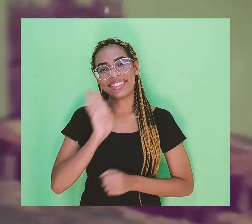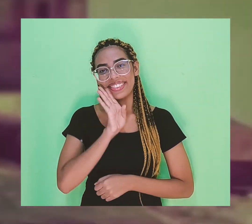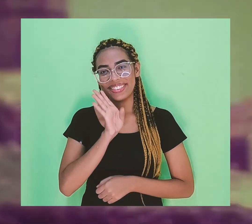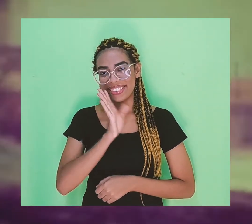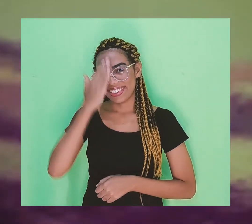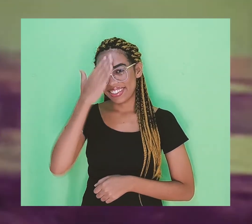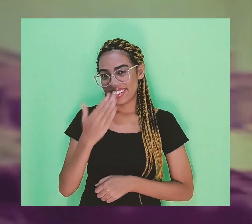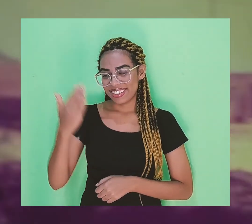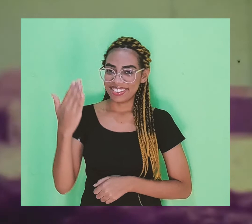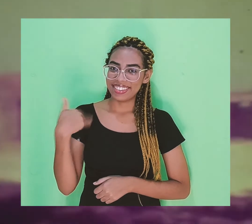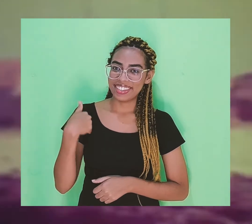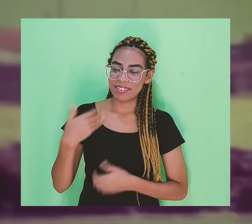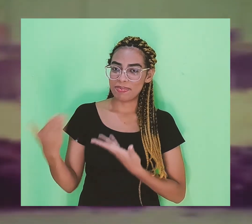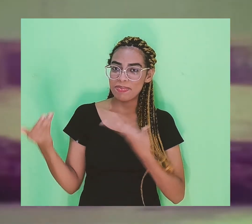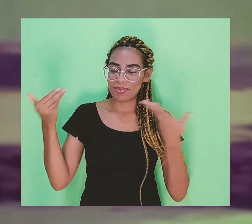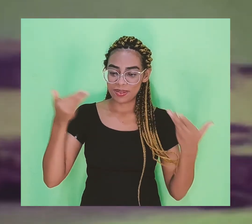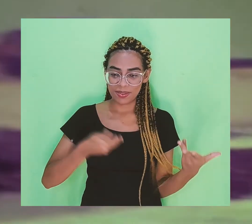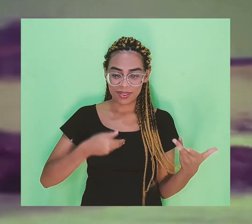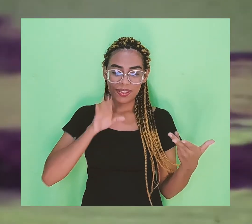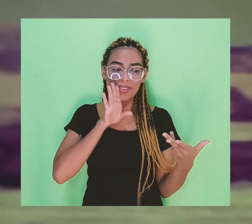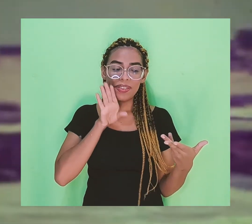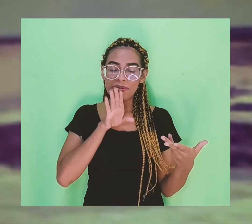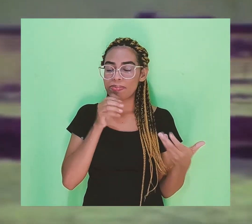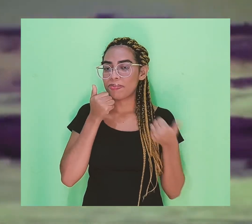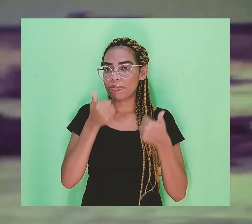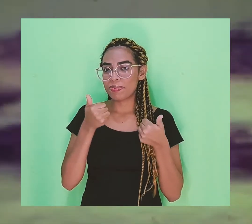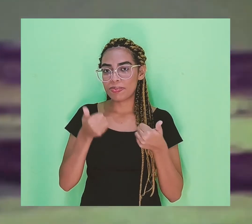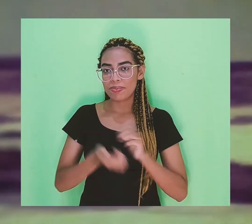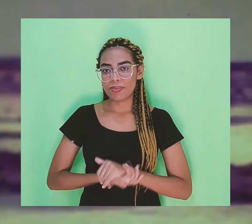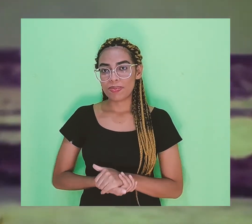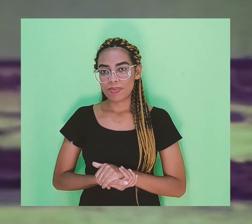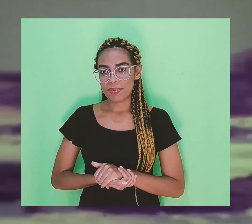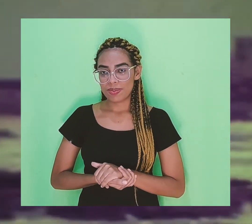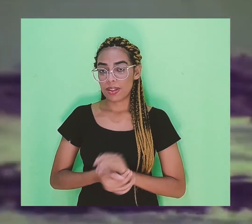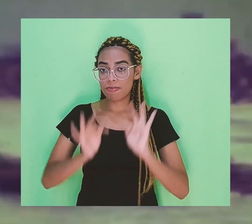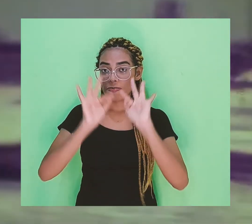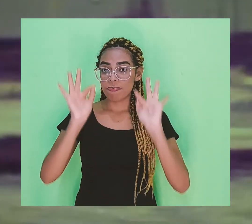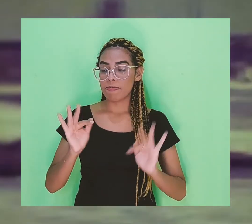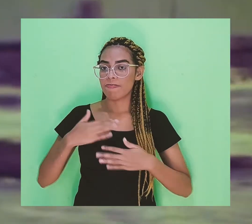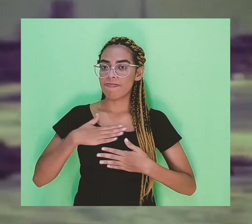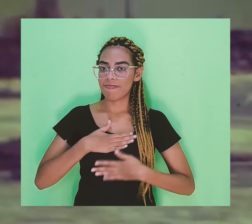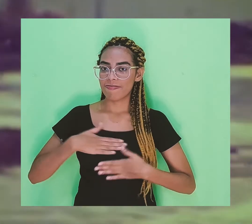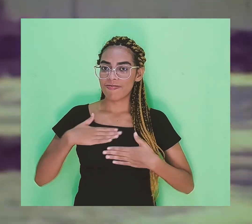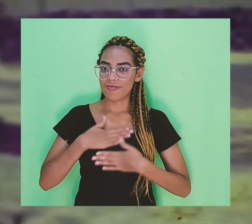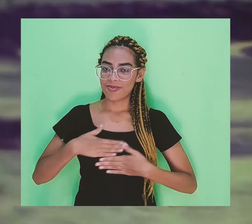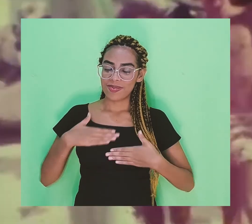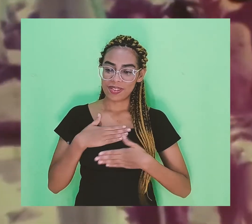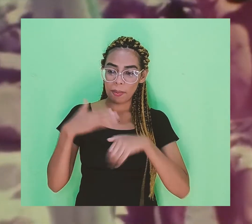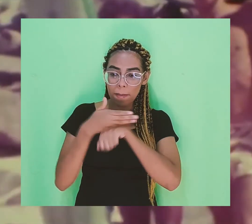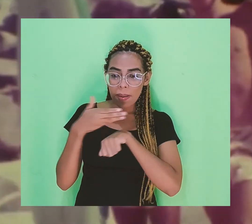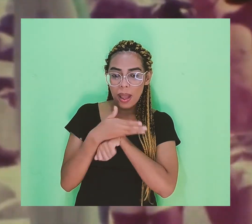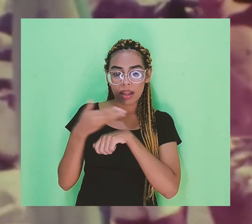do podcast Comer Meu Podcast. Achei o nome muito massa. E eu fico muito feliz de estar fazendo parte dessa história,